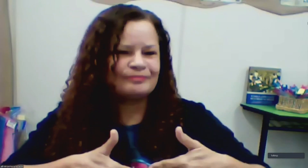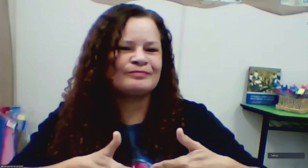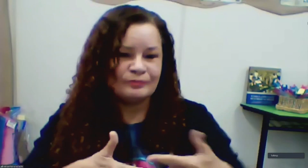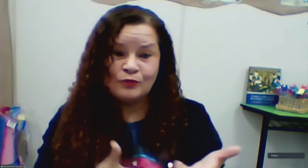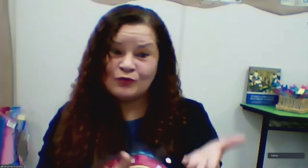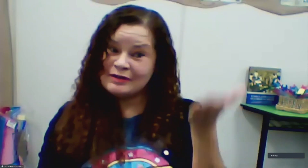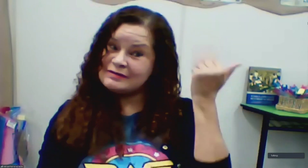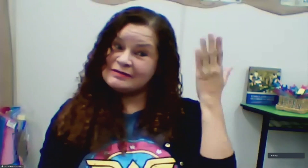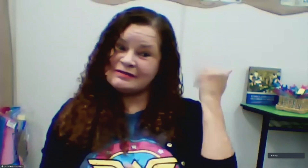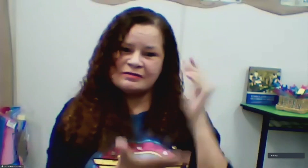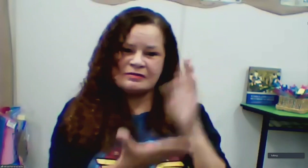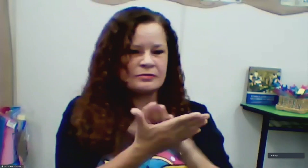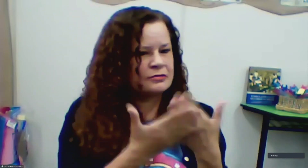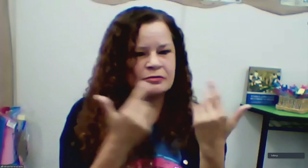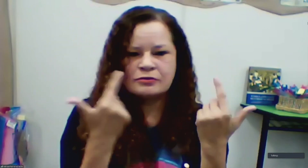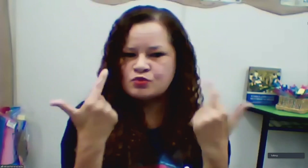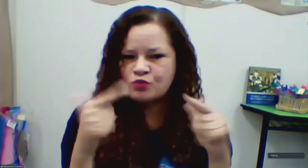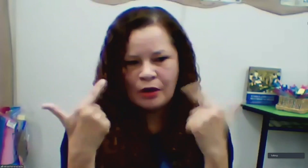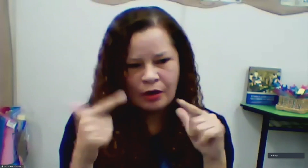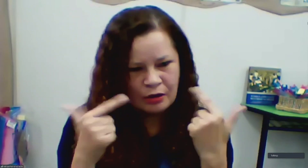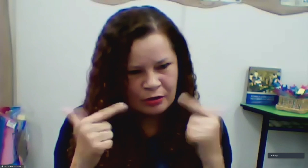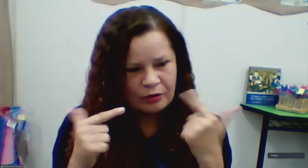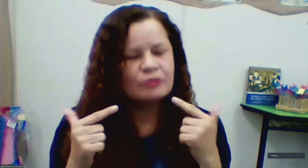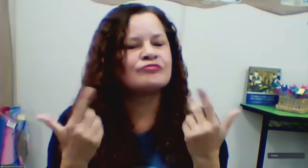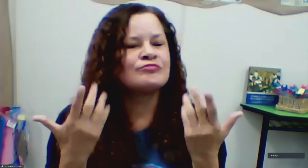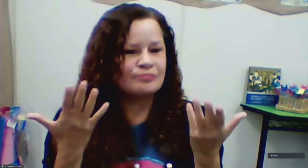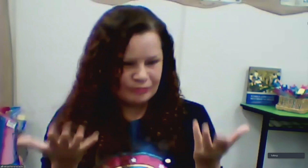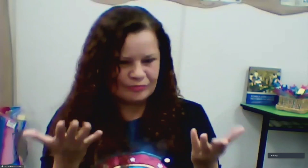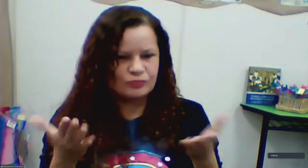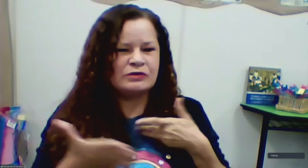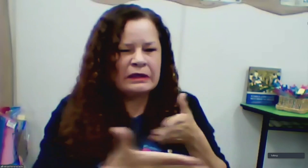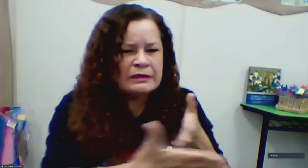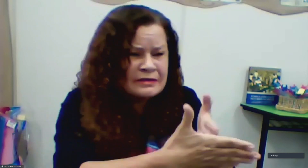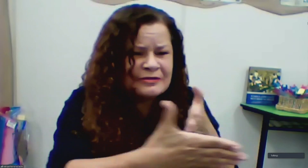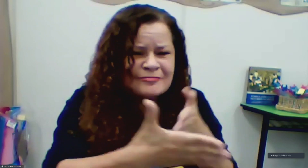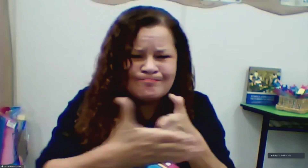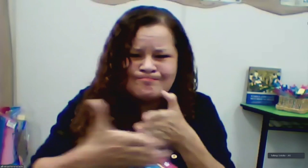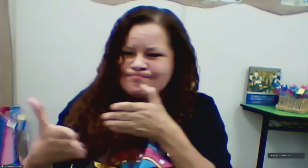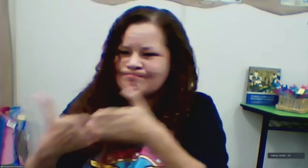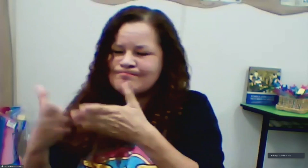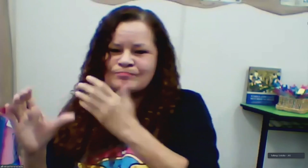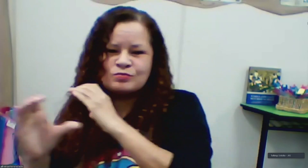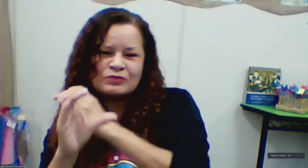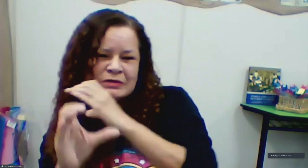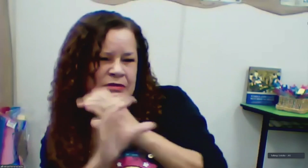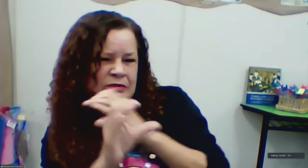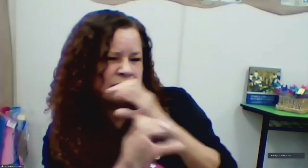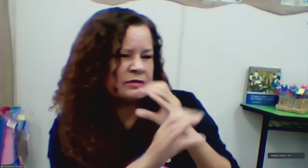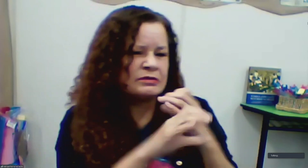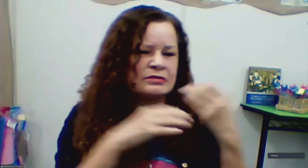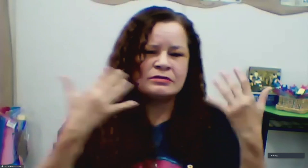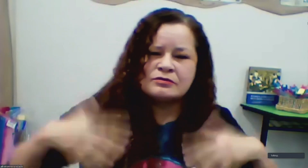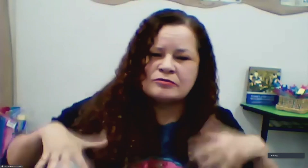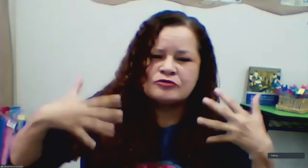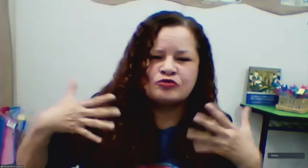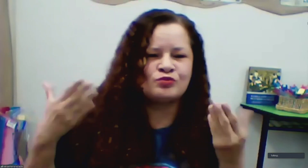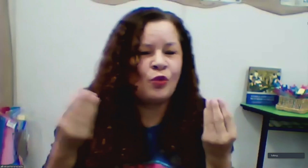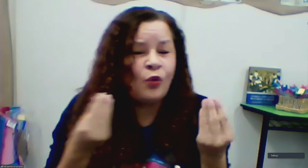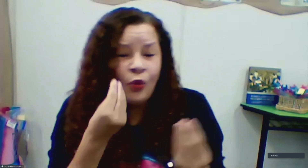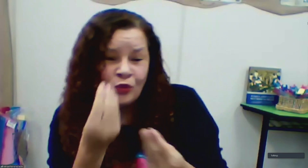antigamente não havia intérpretes, tudo era muito limitado, não havia comunicação. Então, no passado a vida era um pouco mais